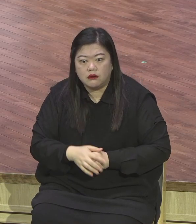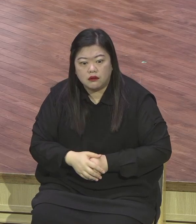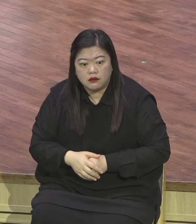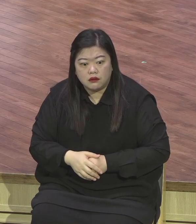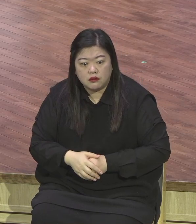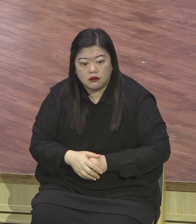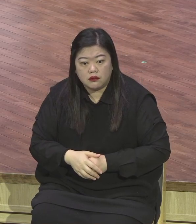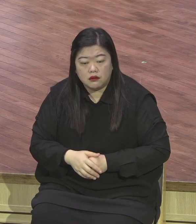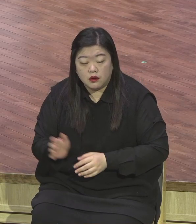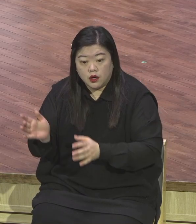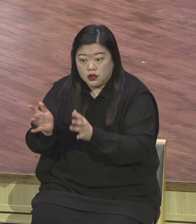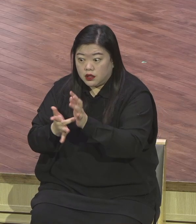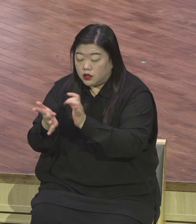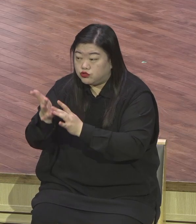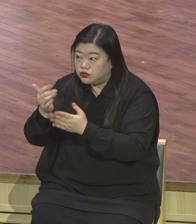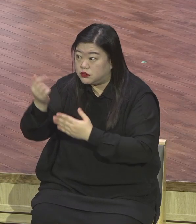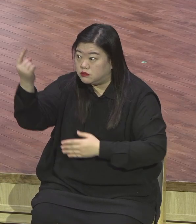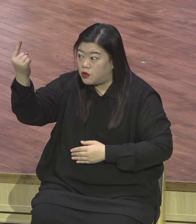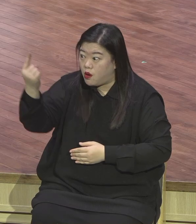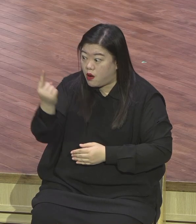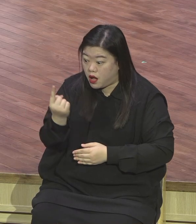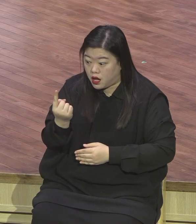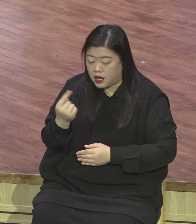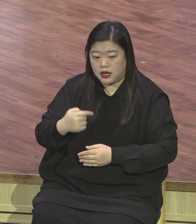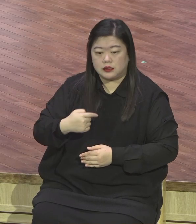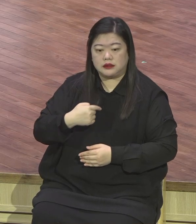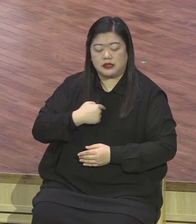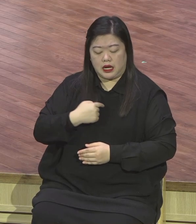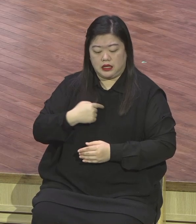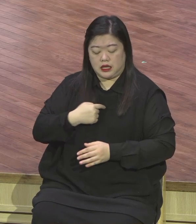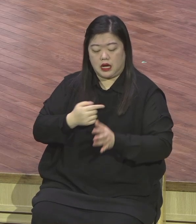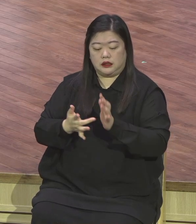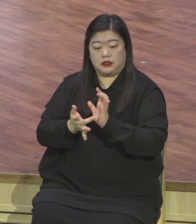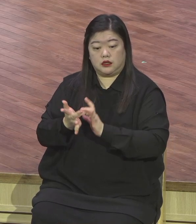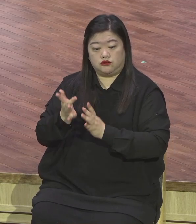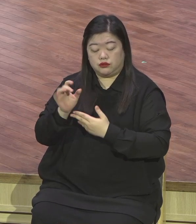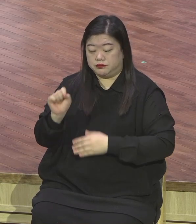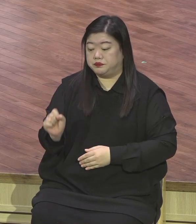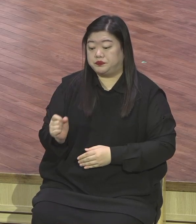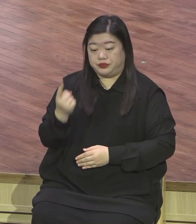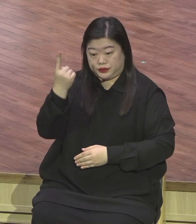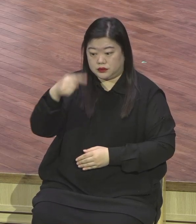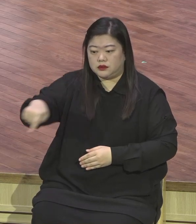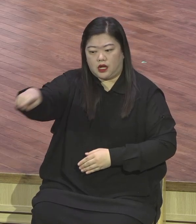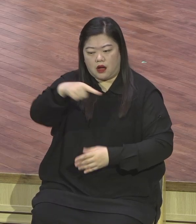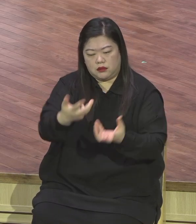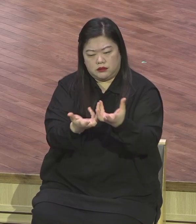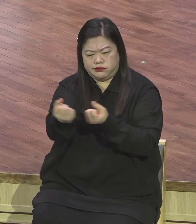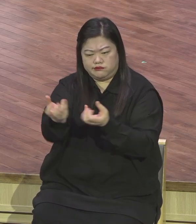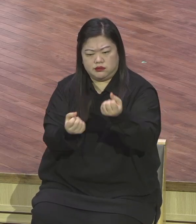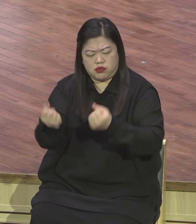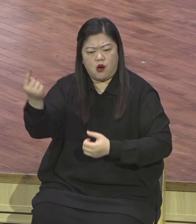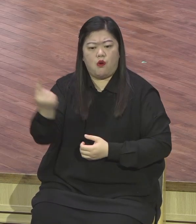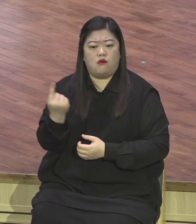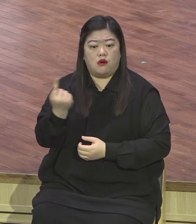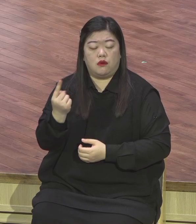때문에 분쟁의 요인이 될 것이다. 도대체 이게 앞뒤가 안 맞는 그런 상황이에요.